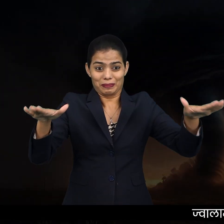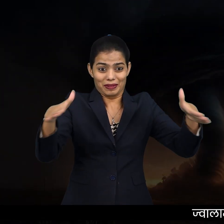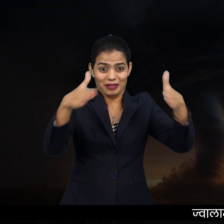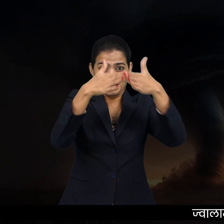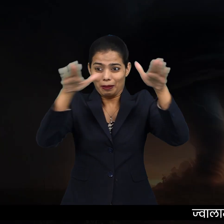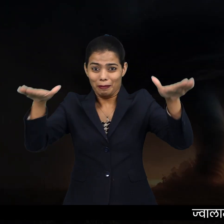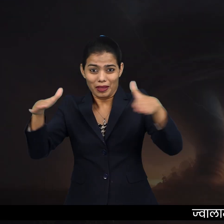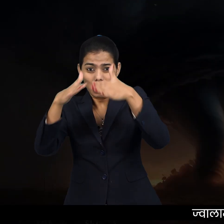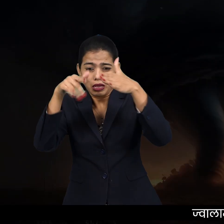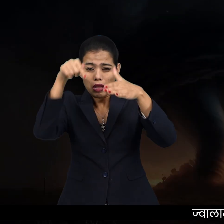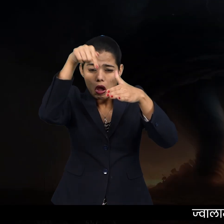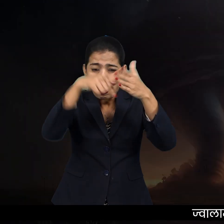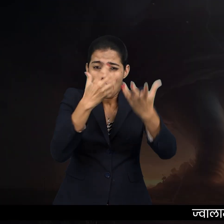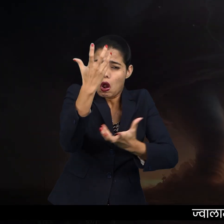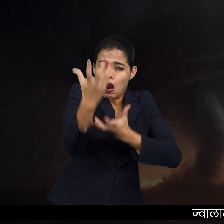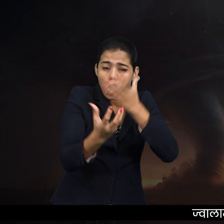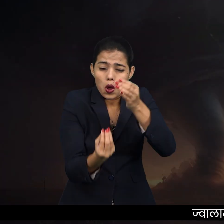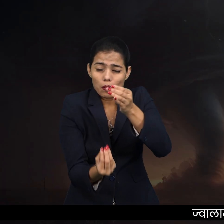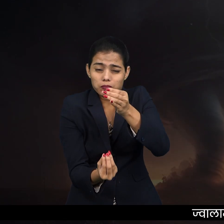ज्वालामुखी,